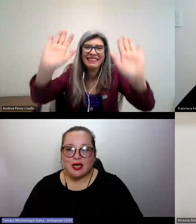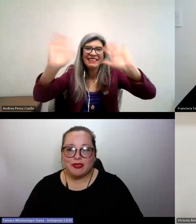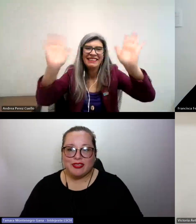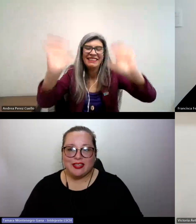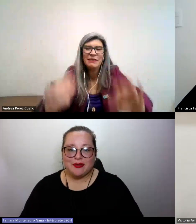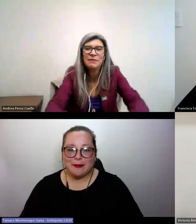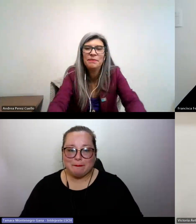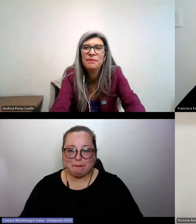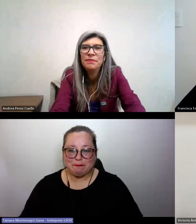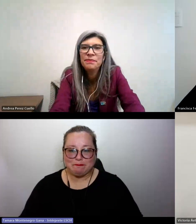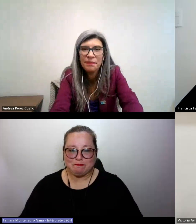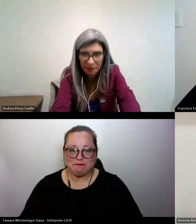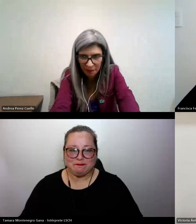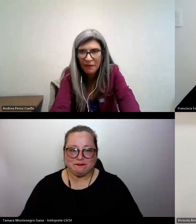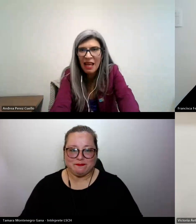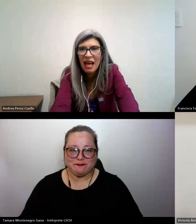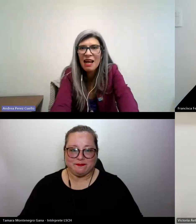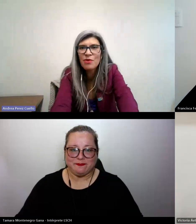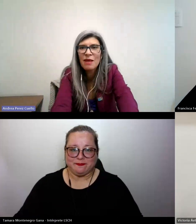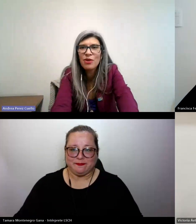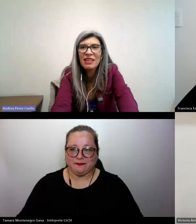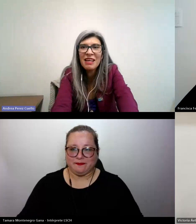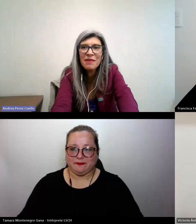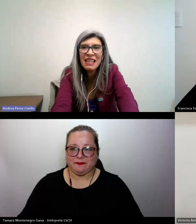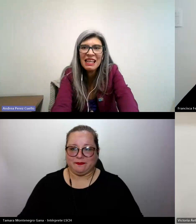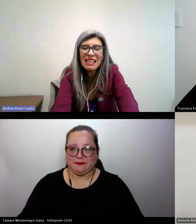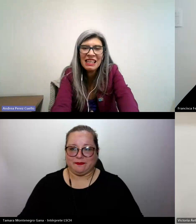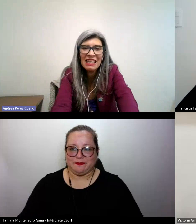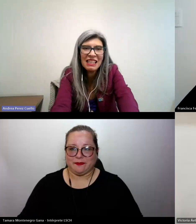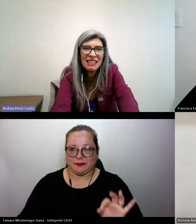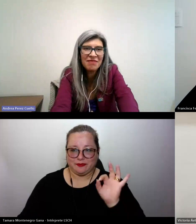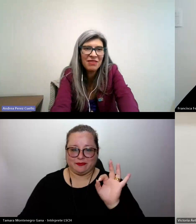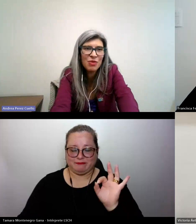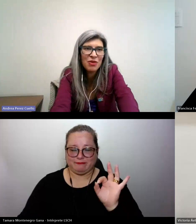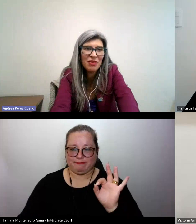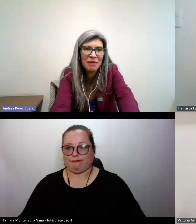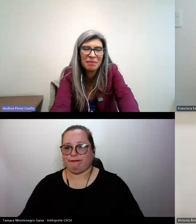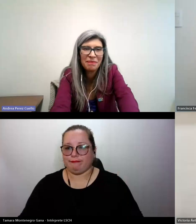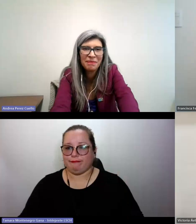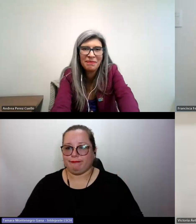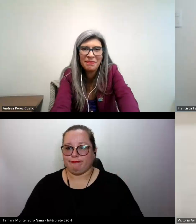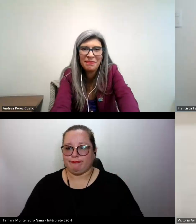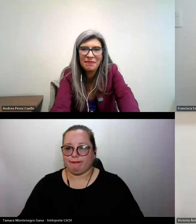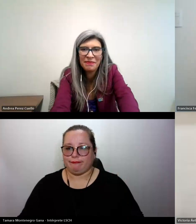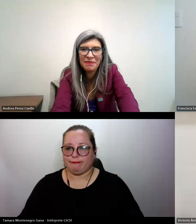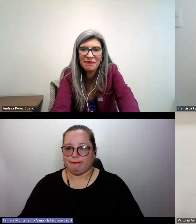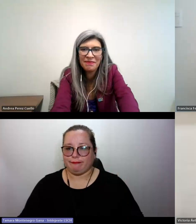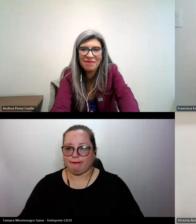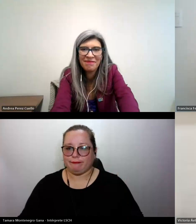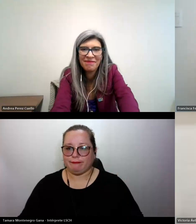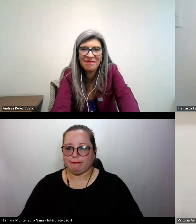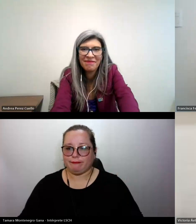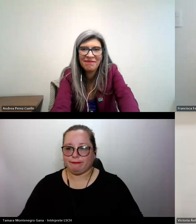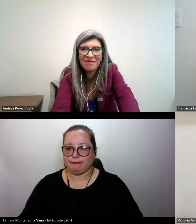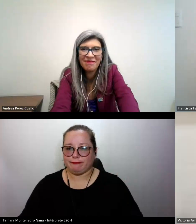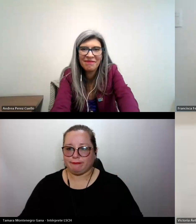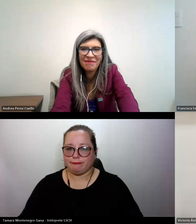Andrea, ¿hacemos cambio de intérprete? Hagamos cambio de intérprete y ni un problema.